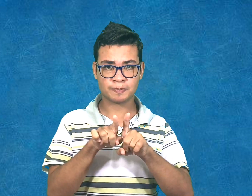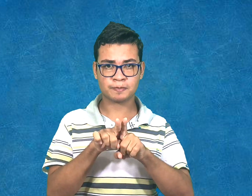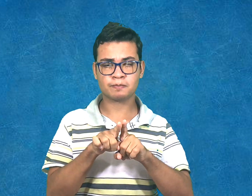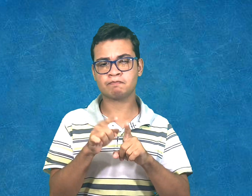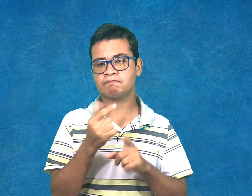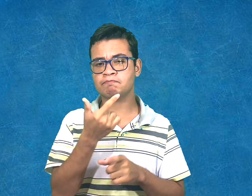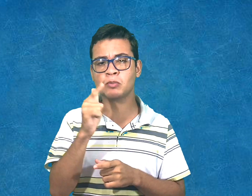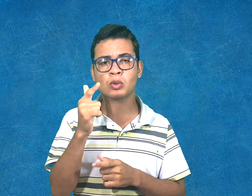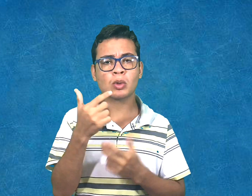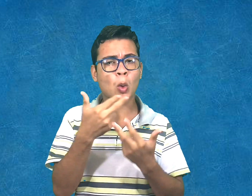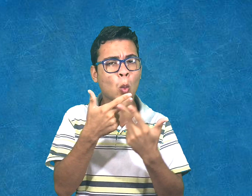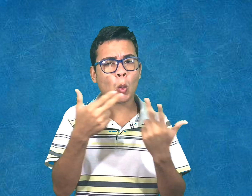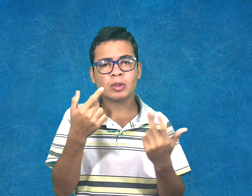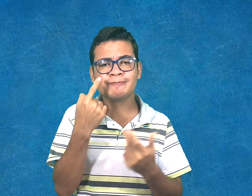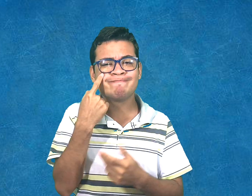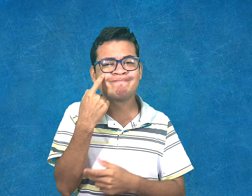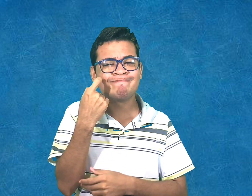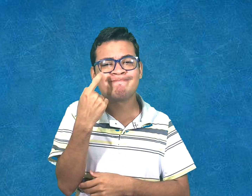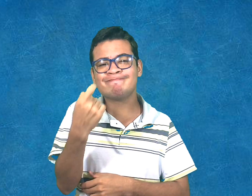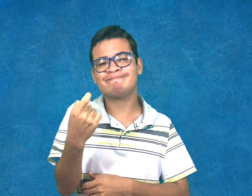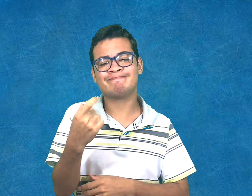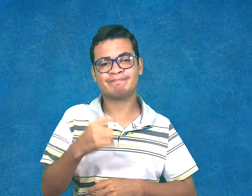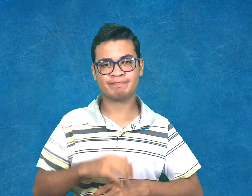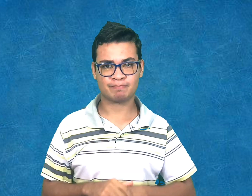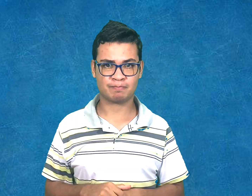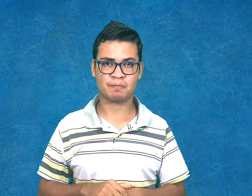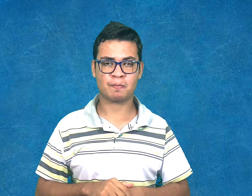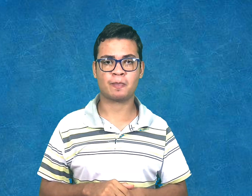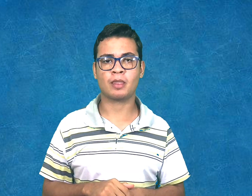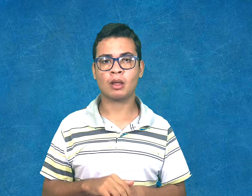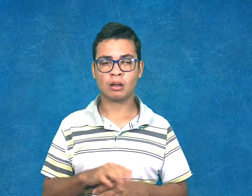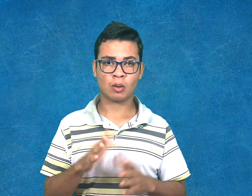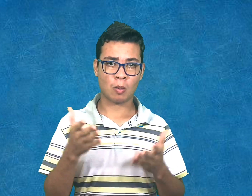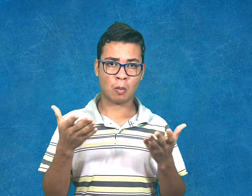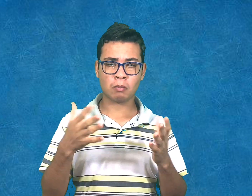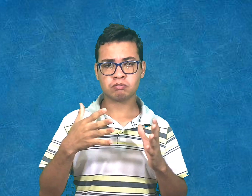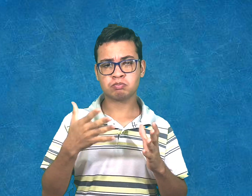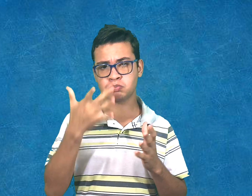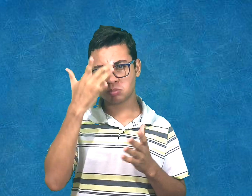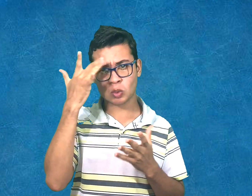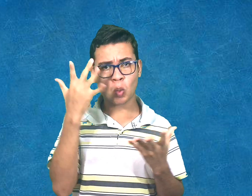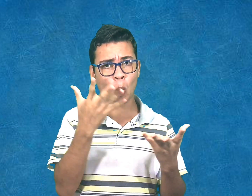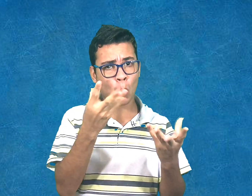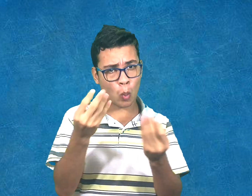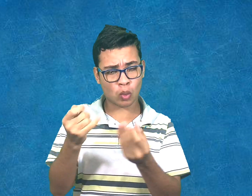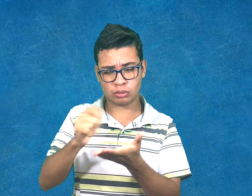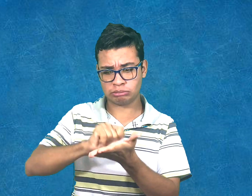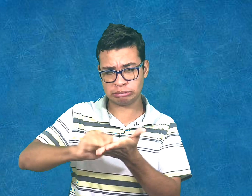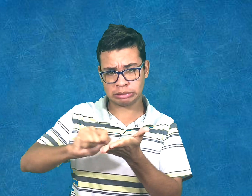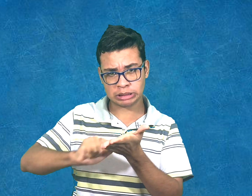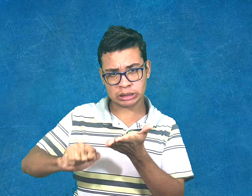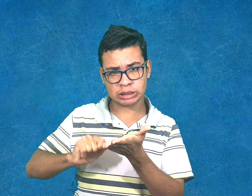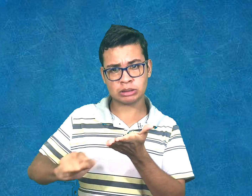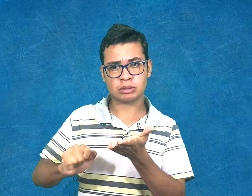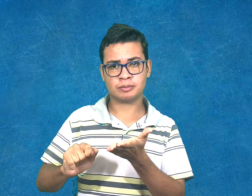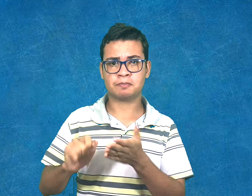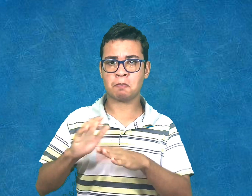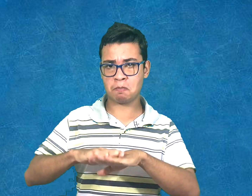Também é outra coisa muito interessante da escrita de sinais. Então, no mundo todo existem